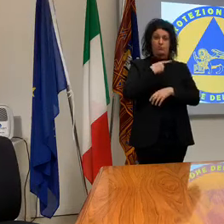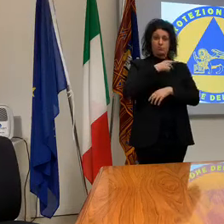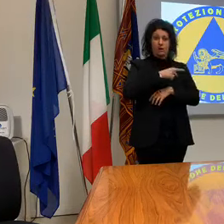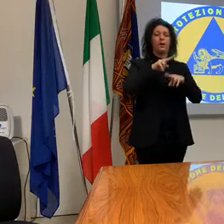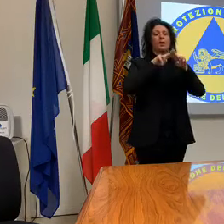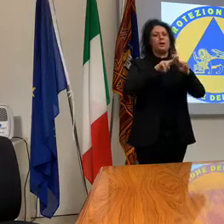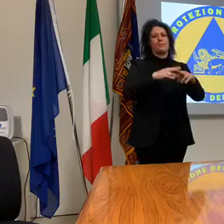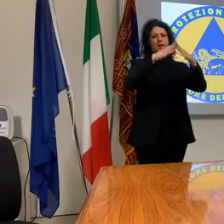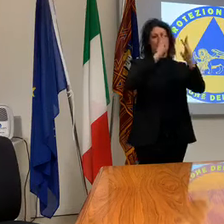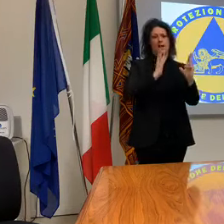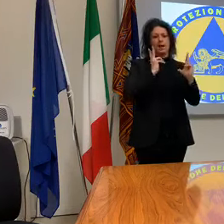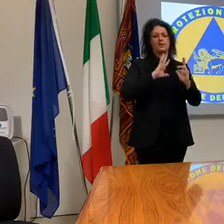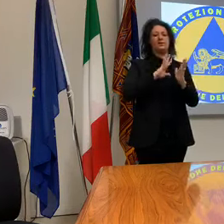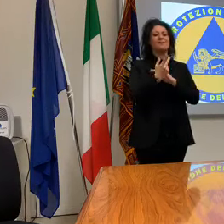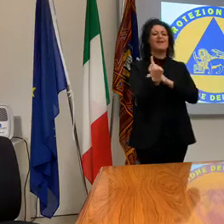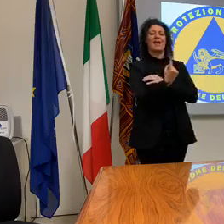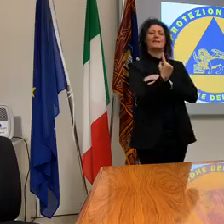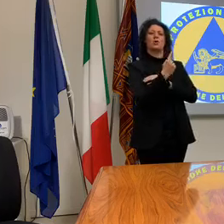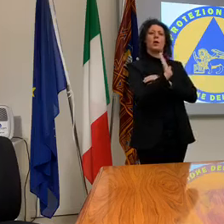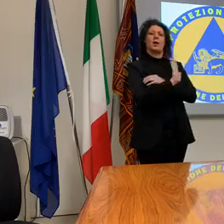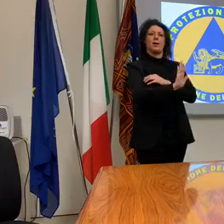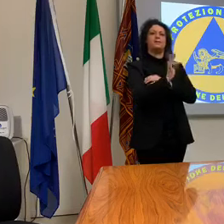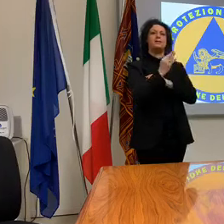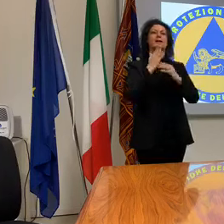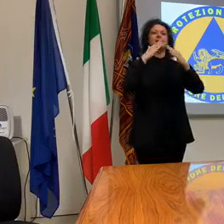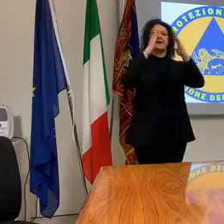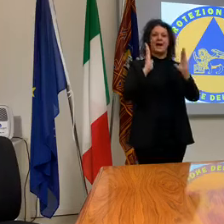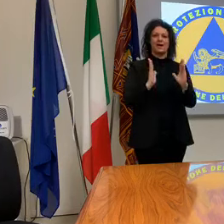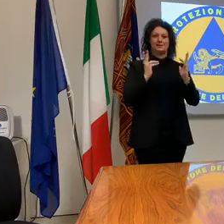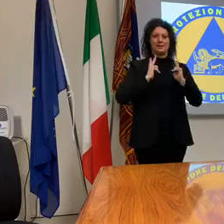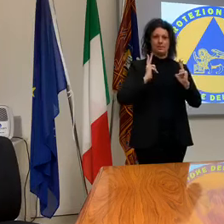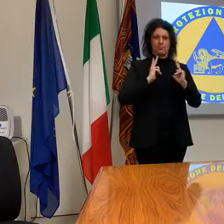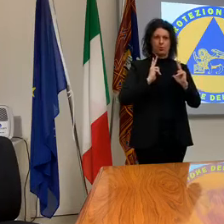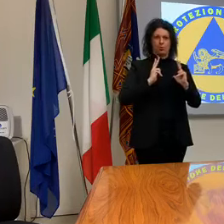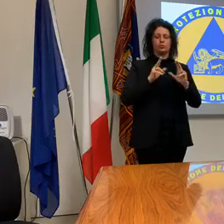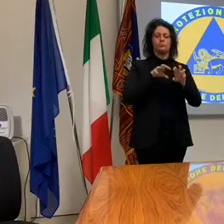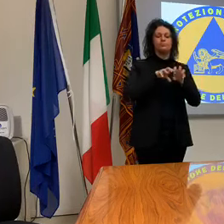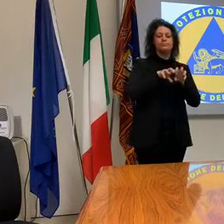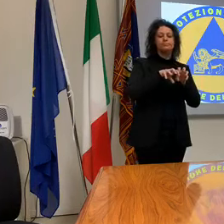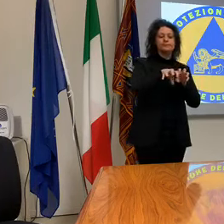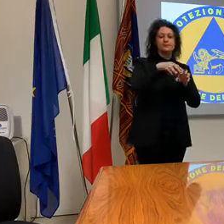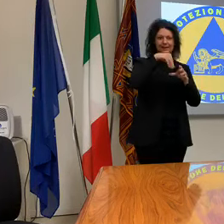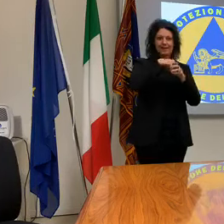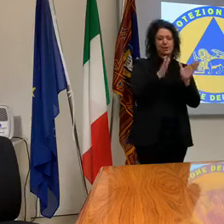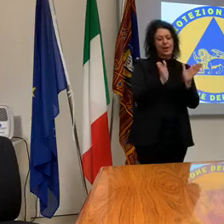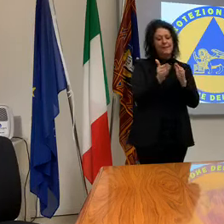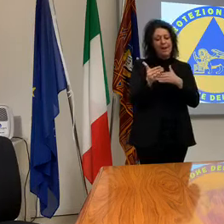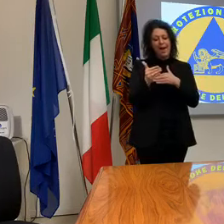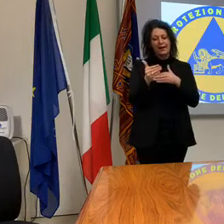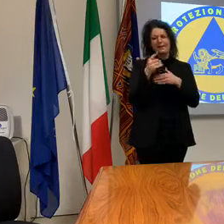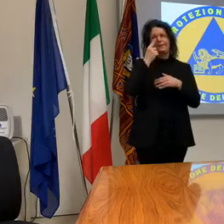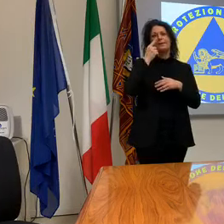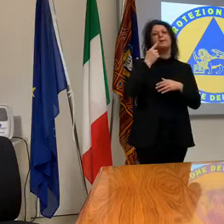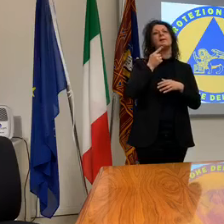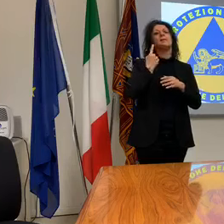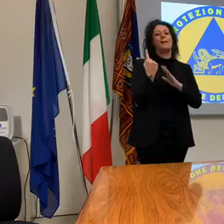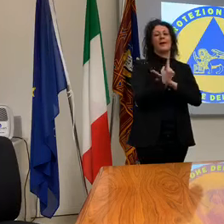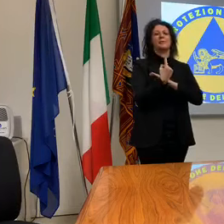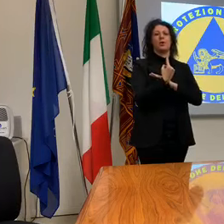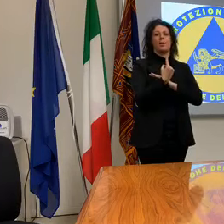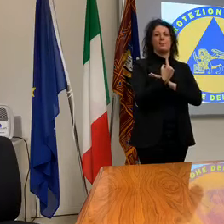sono in queste strutture, quindi creare dei moduli isolati, in modo di far sì insomma che vengano gestiti poi all'interno delle